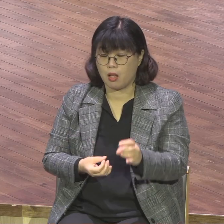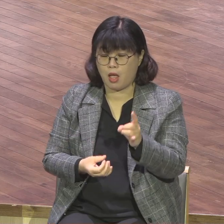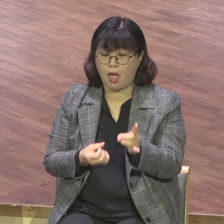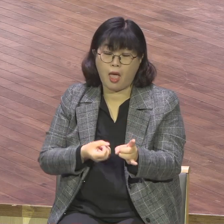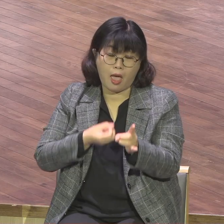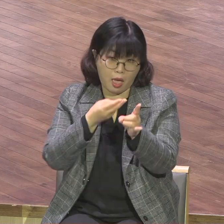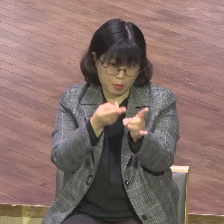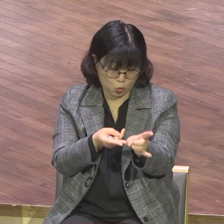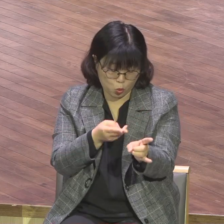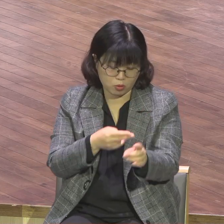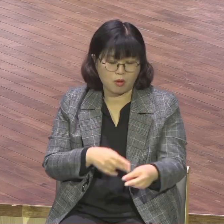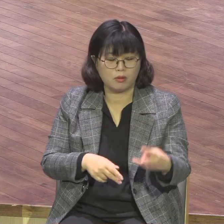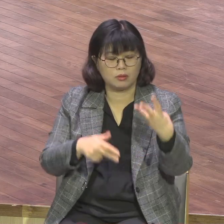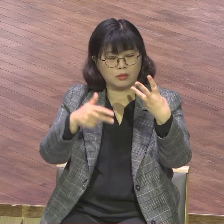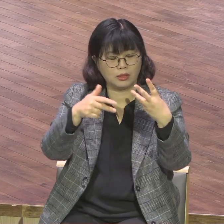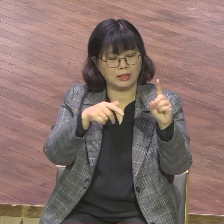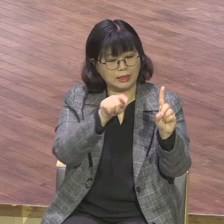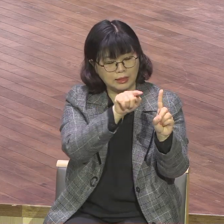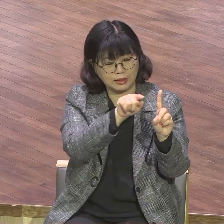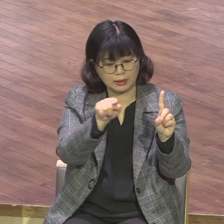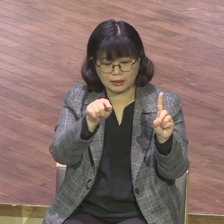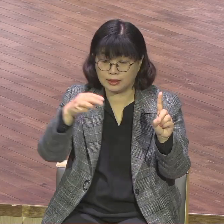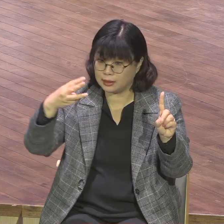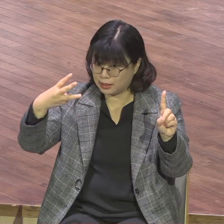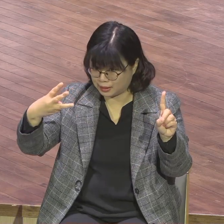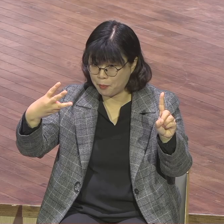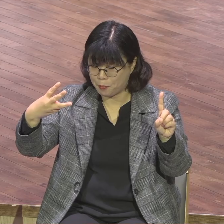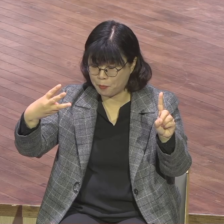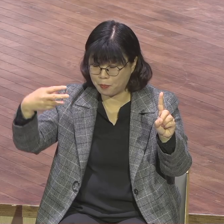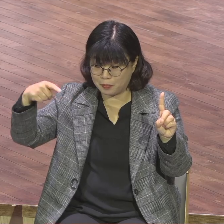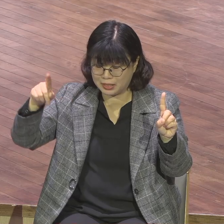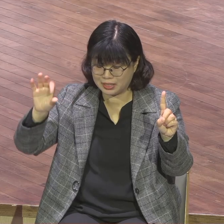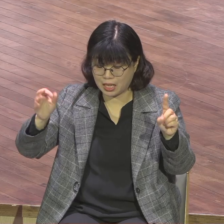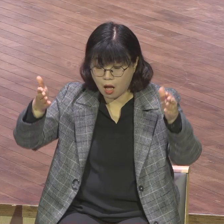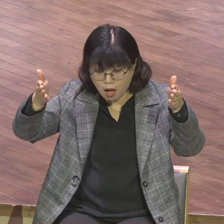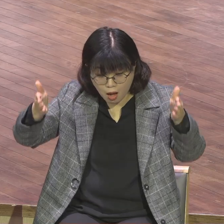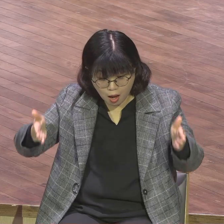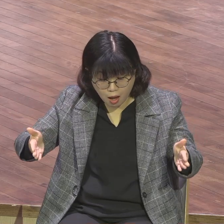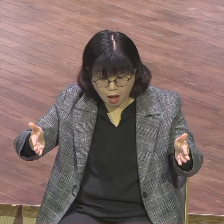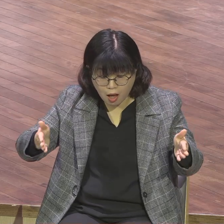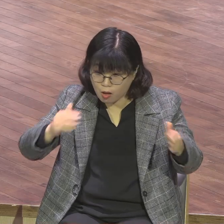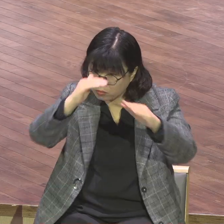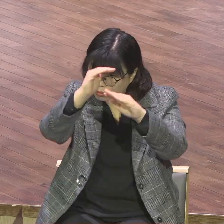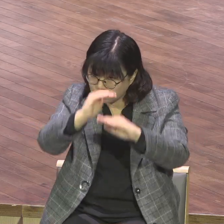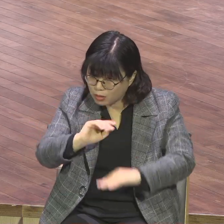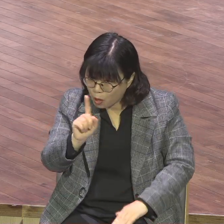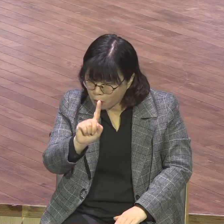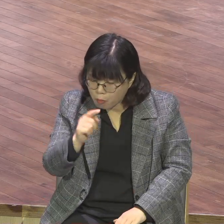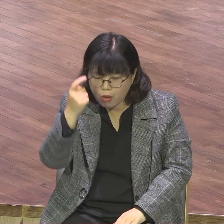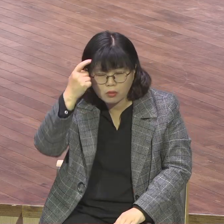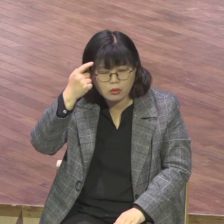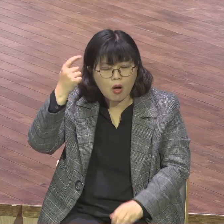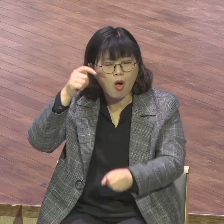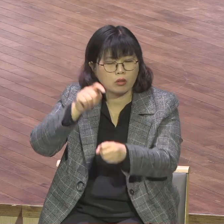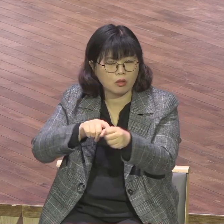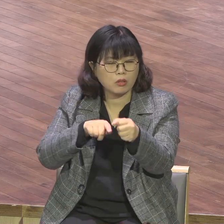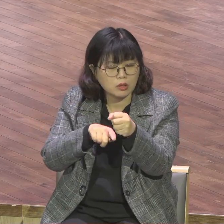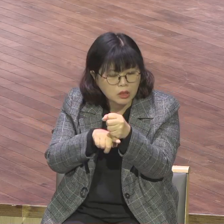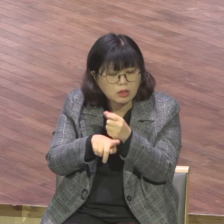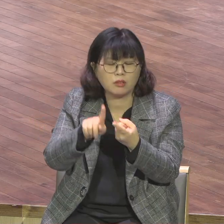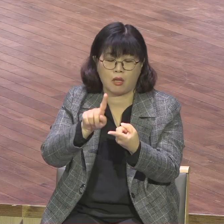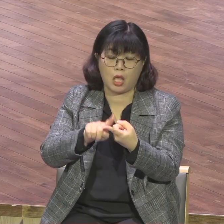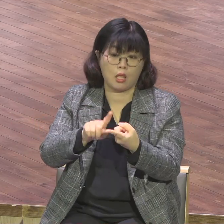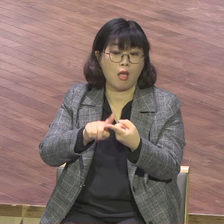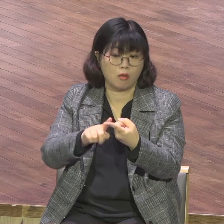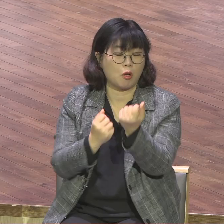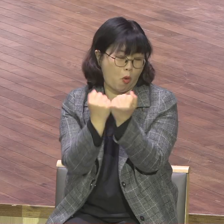에베소서 3장까지의 이 말씀을 통해서 영적 진리에 대해서 설명을 그렇게